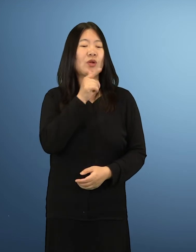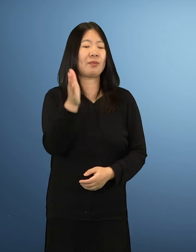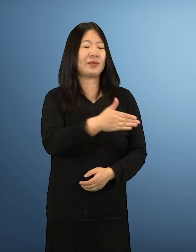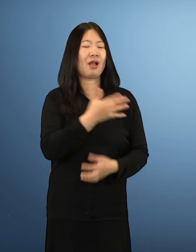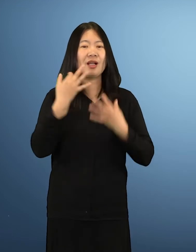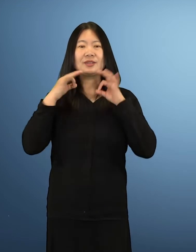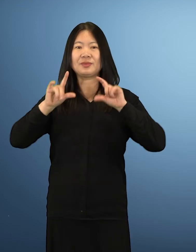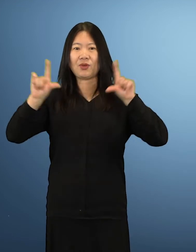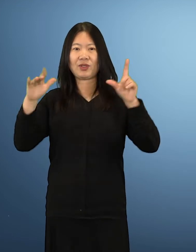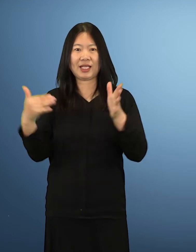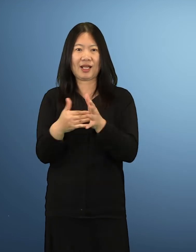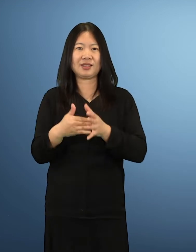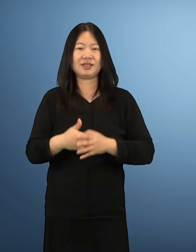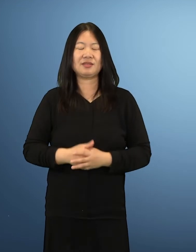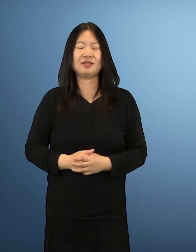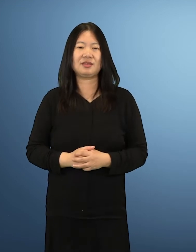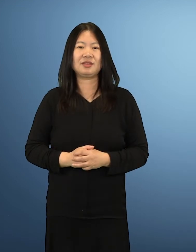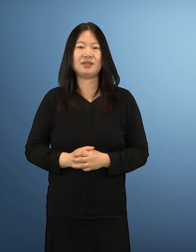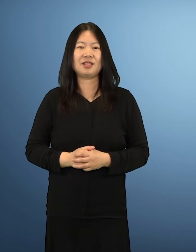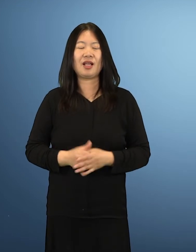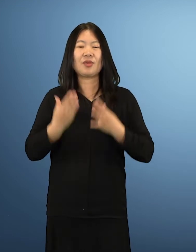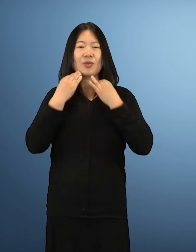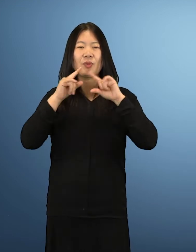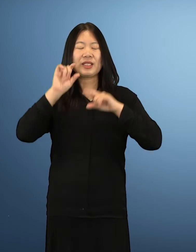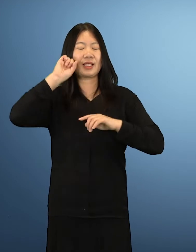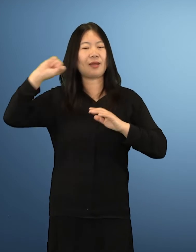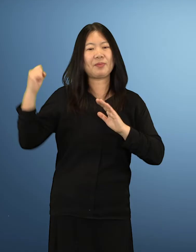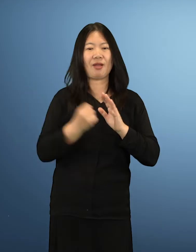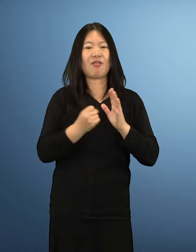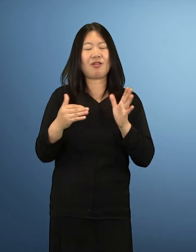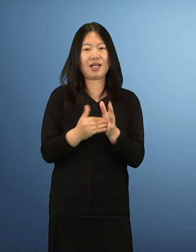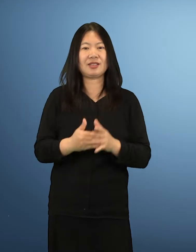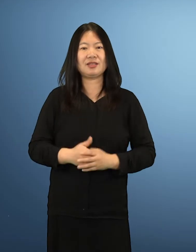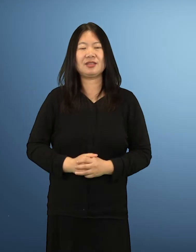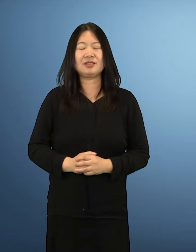월요일서부터 금요일까지, 토요일 새벽까지죠,